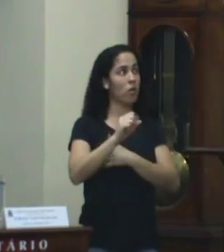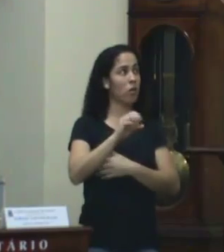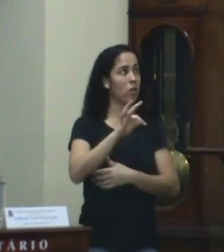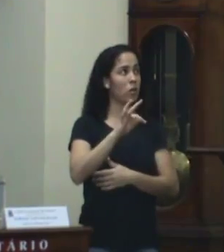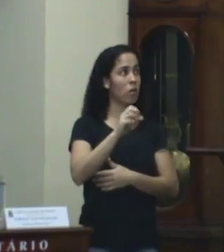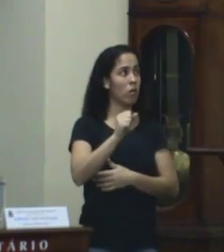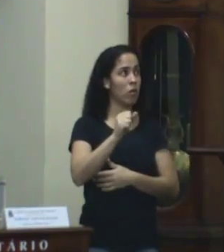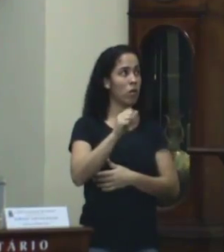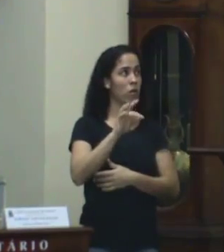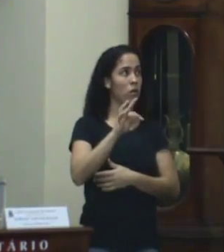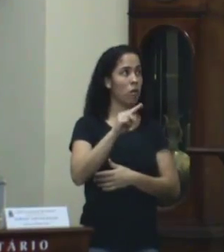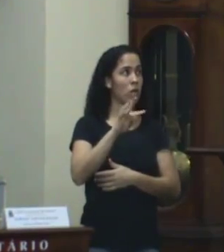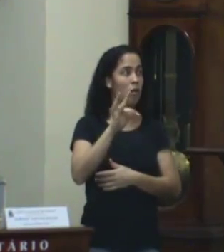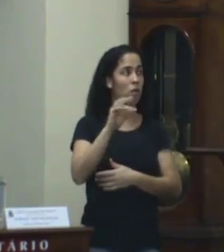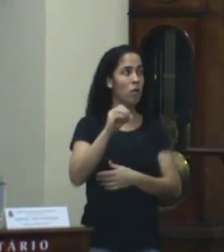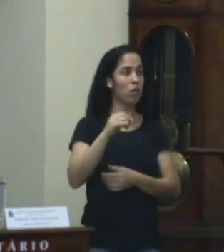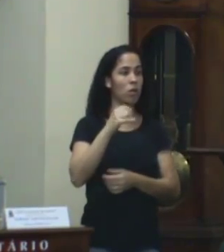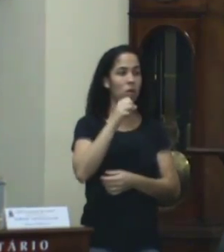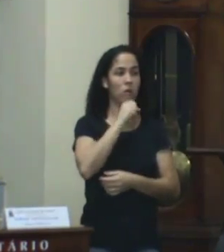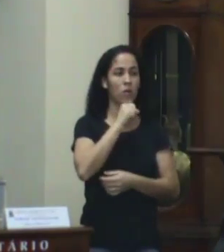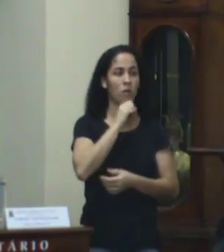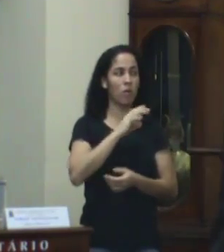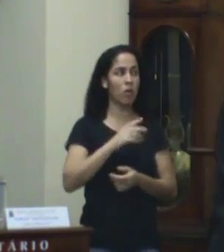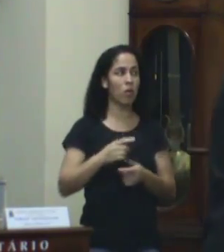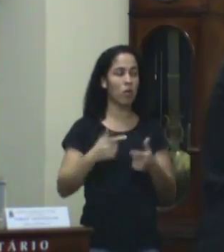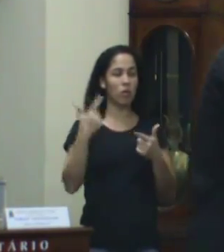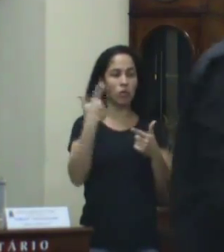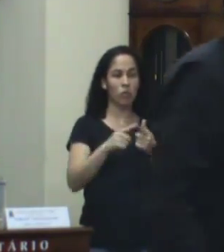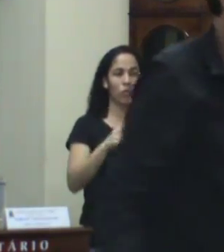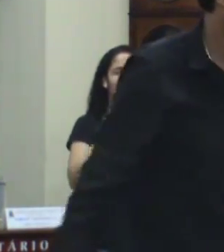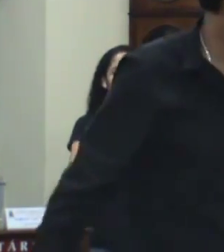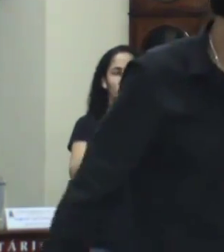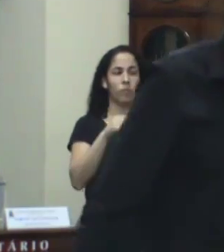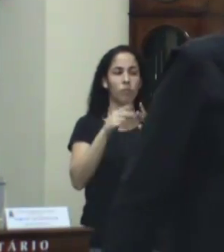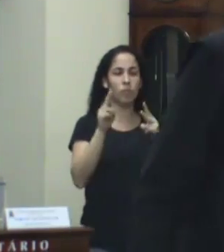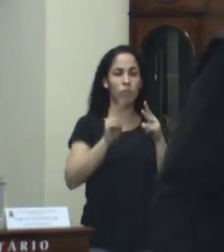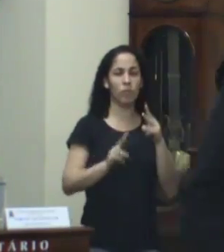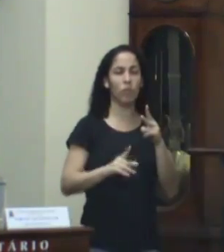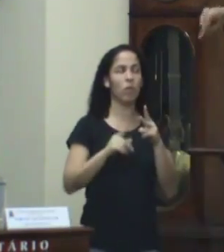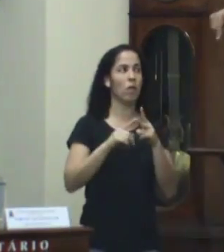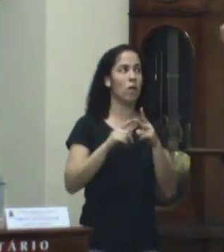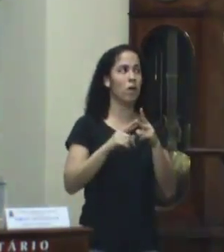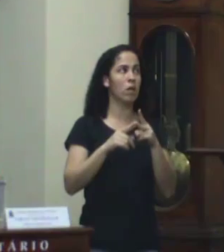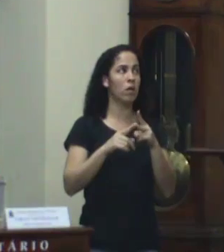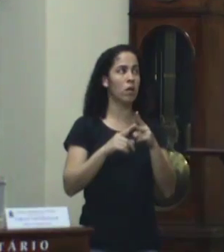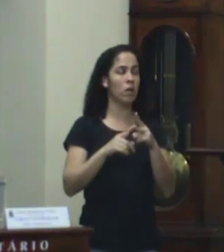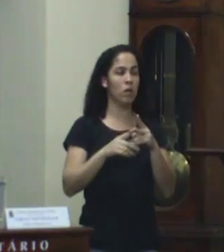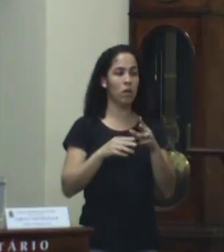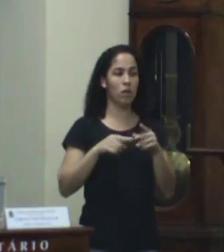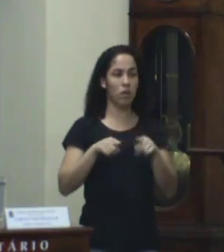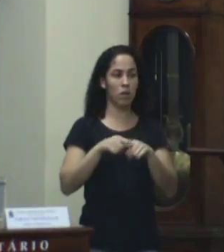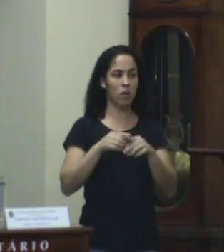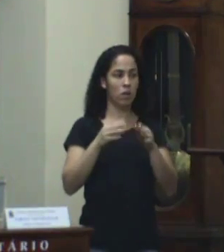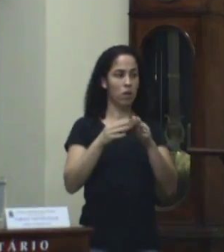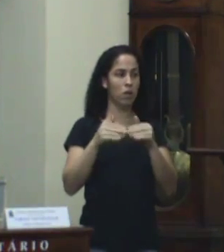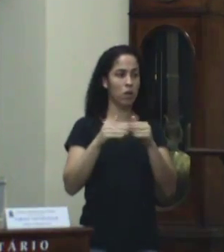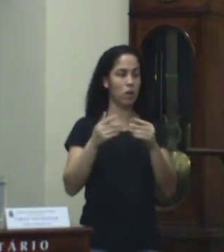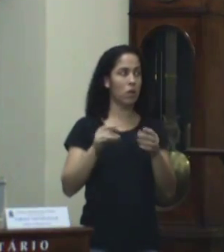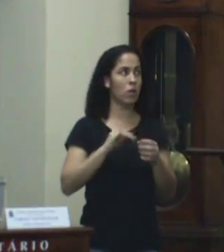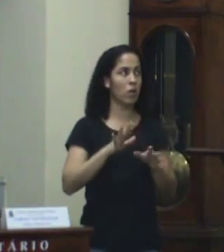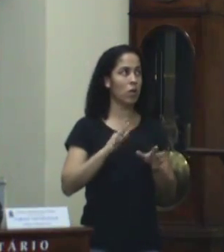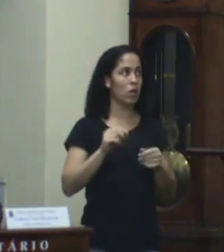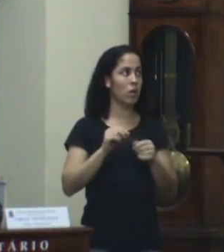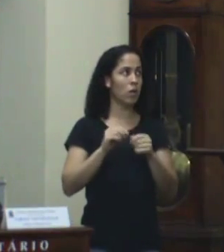bem claro, não foi da Câmara. Mais uma vez, é a segunda vez que foi impugnada. Até aí a nossa indicação, já que eles vão